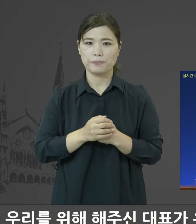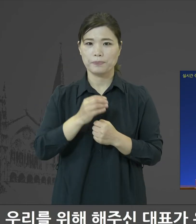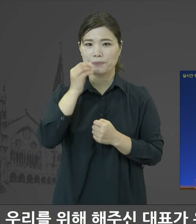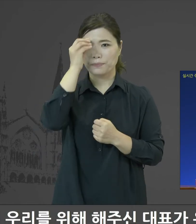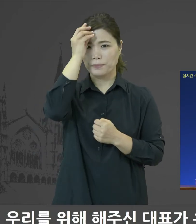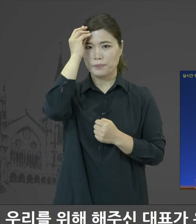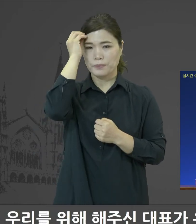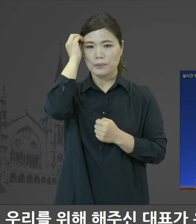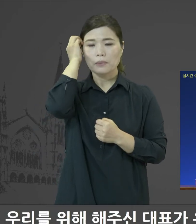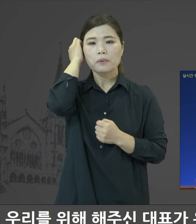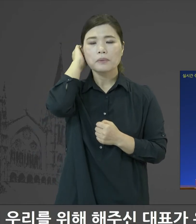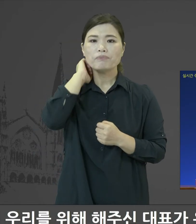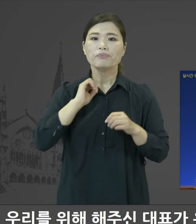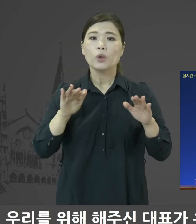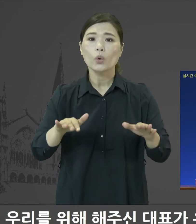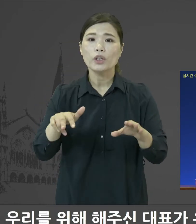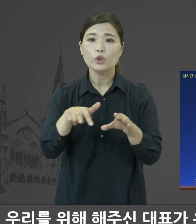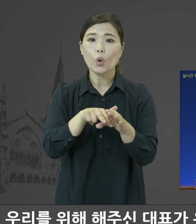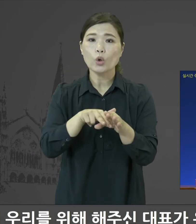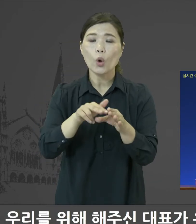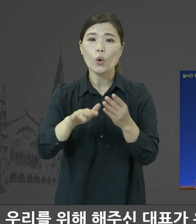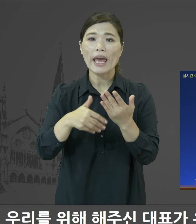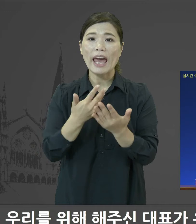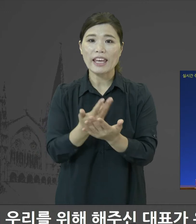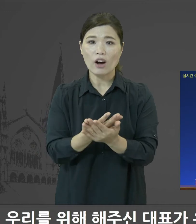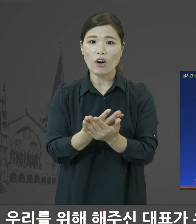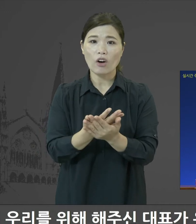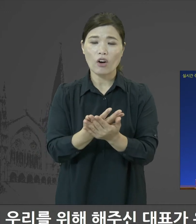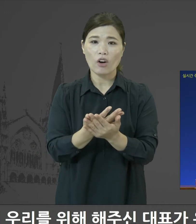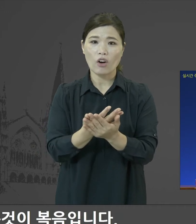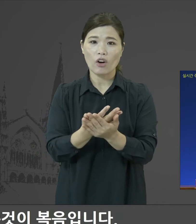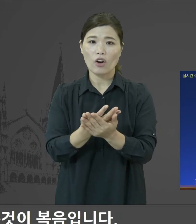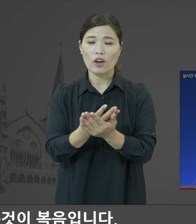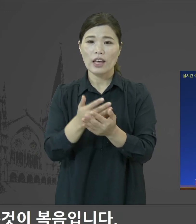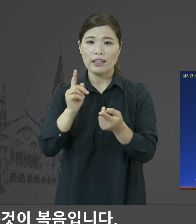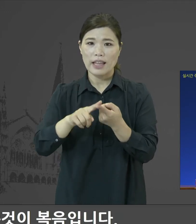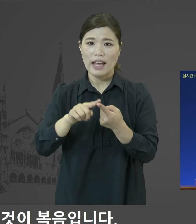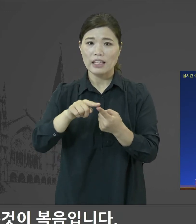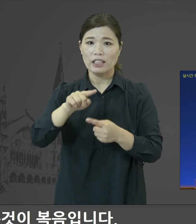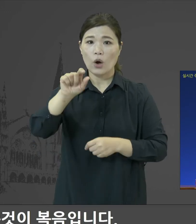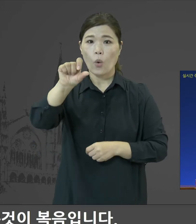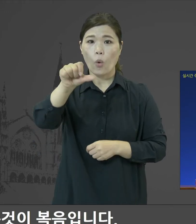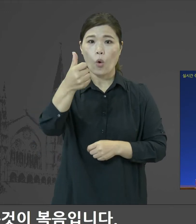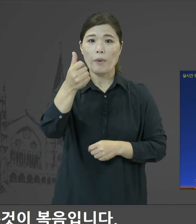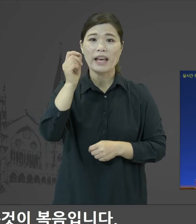오늘은 종교개혁 504주년이 되는 날입니다.